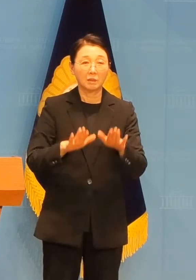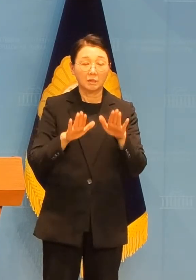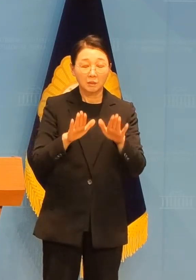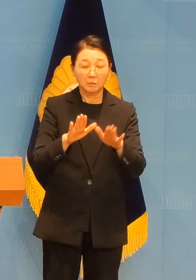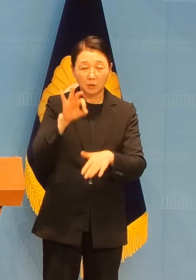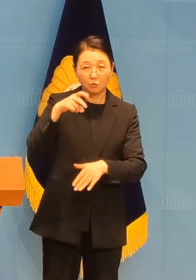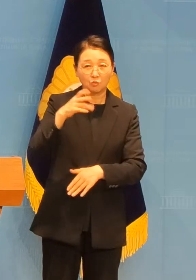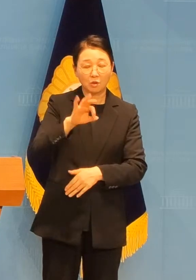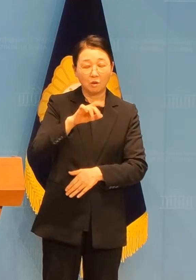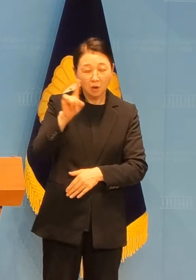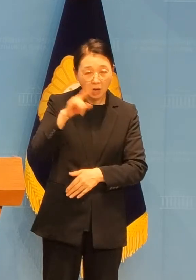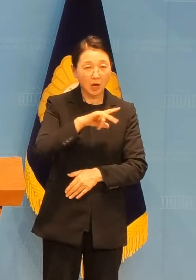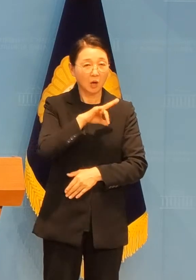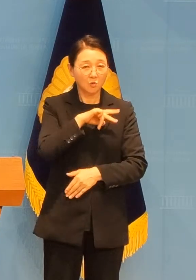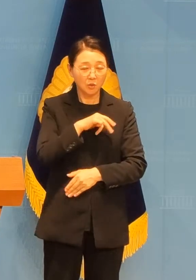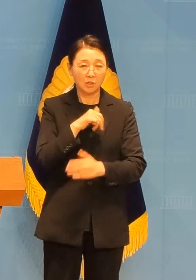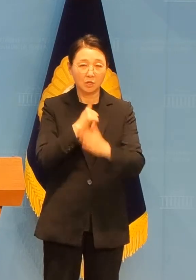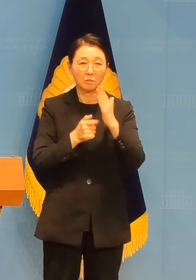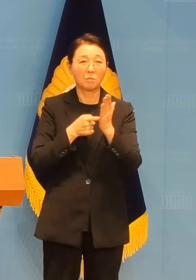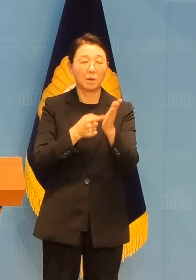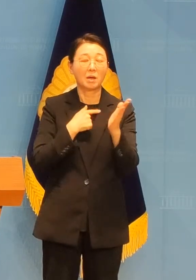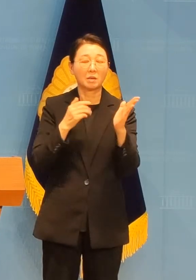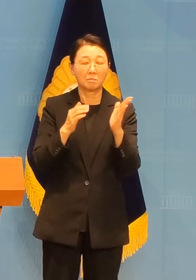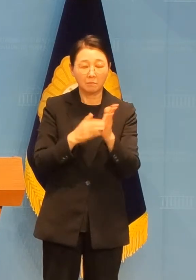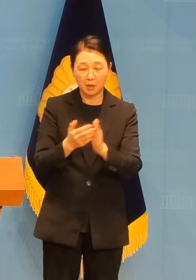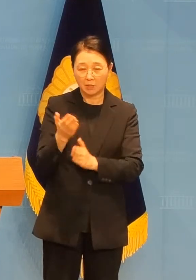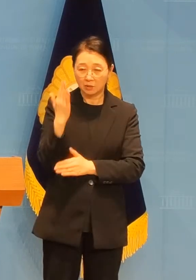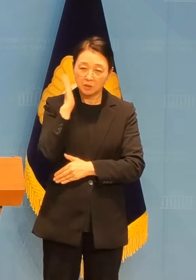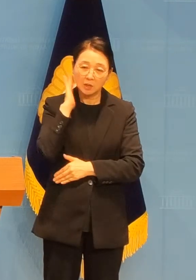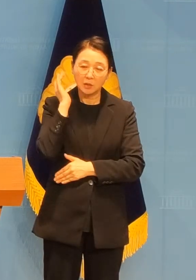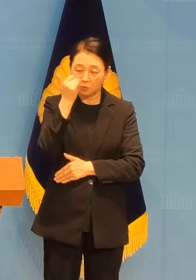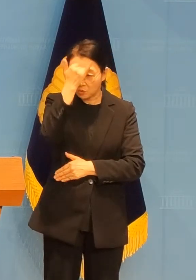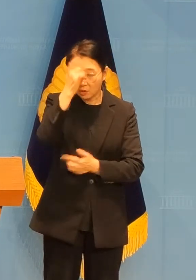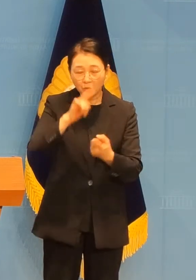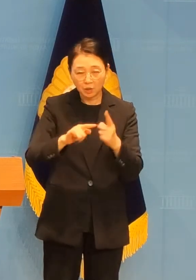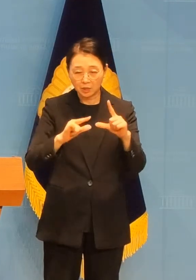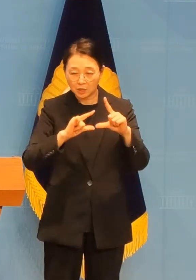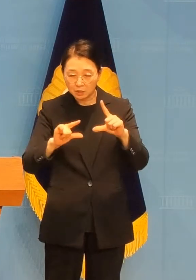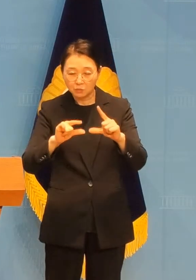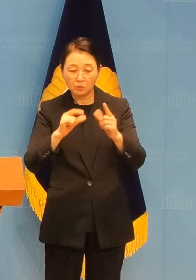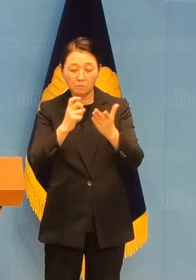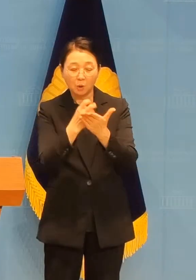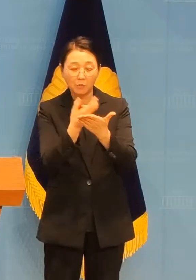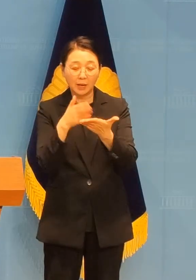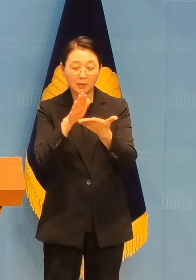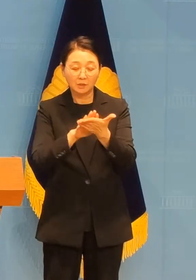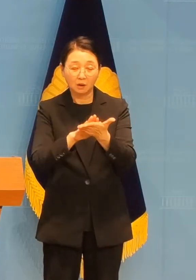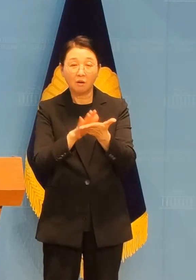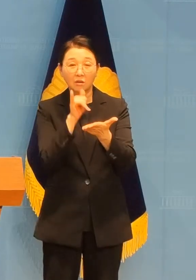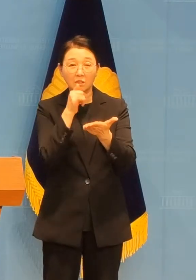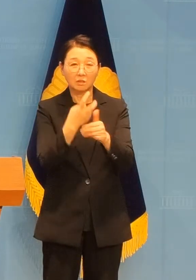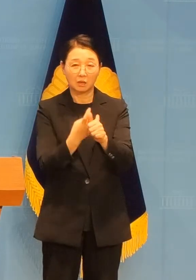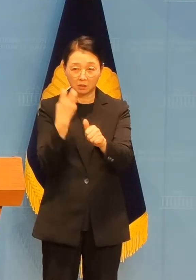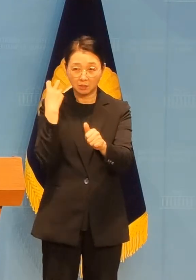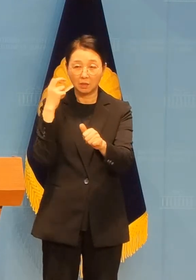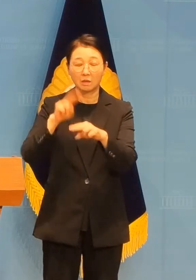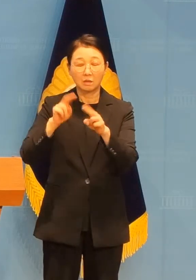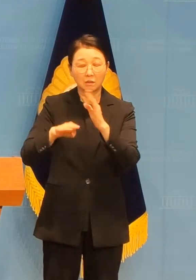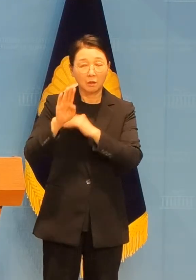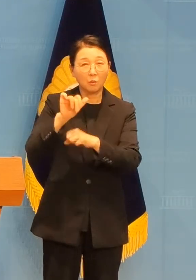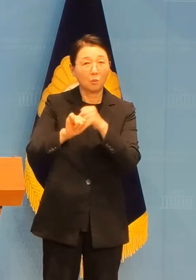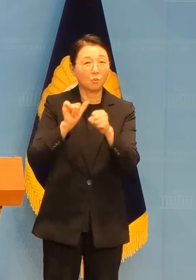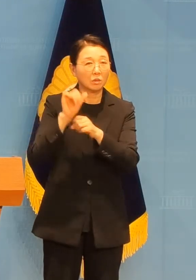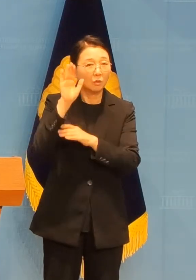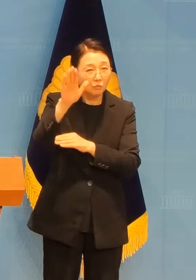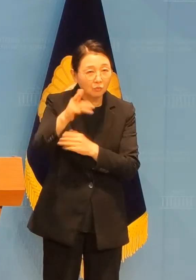유영하 의원이 대표 발의한 전직 대통령 예우에 관한 법률 일부 개정 법률안에는 탄핵당에 퇴임한 후 5년이